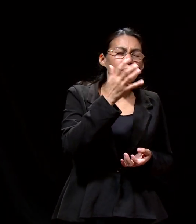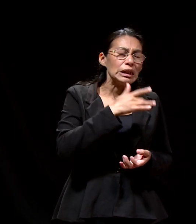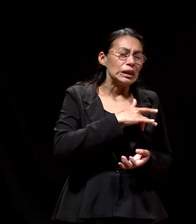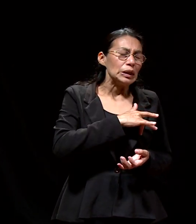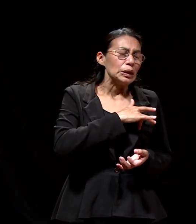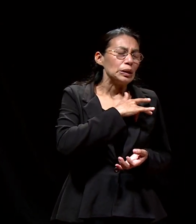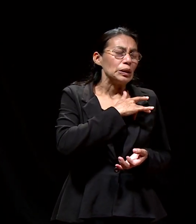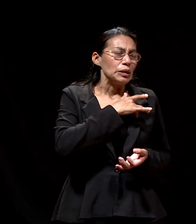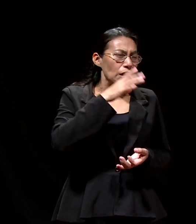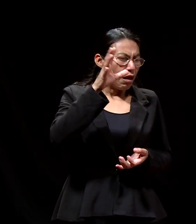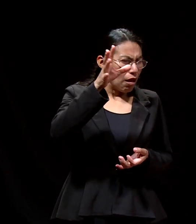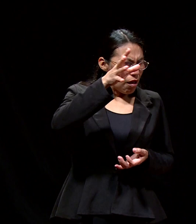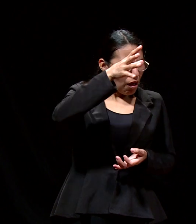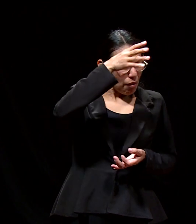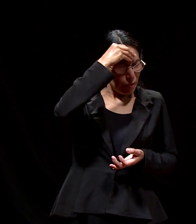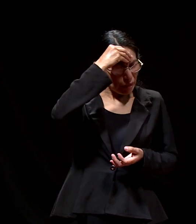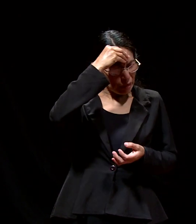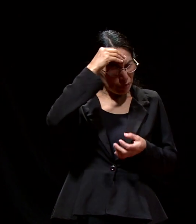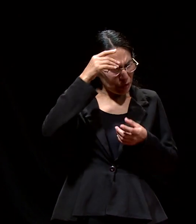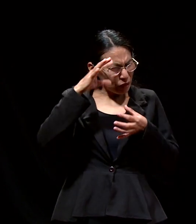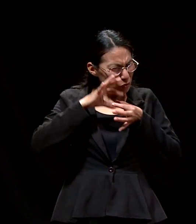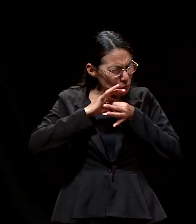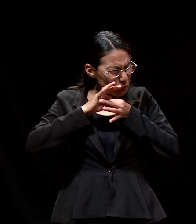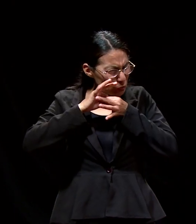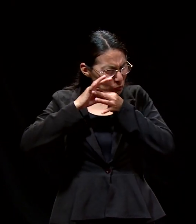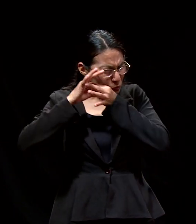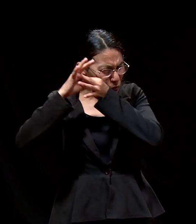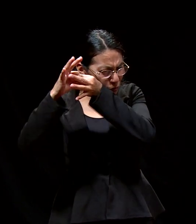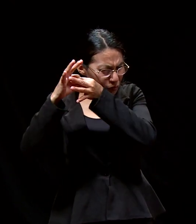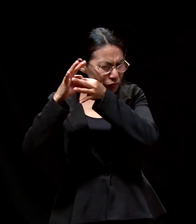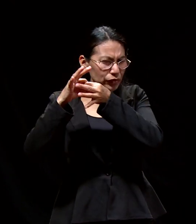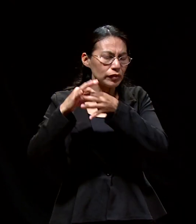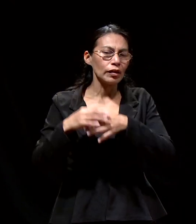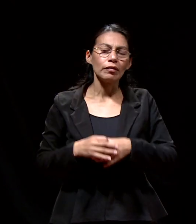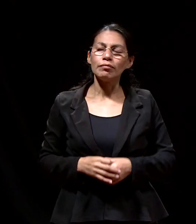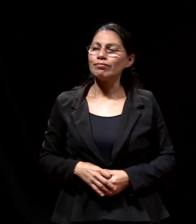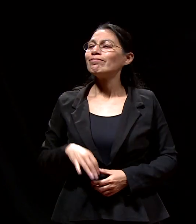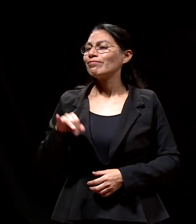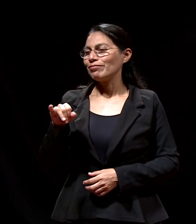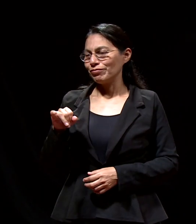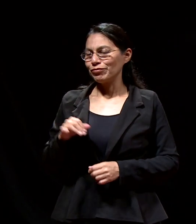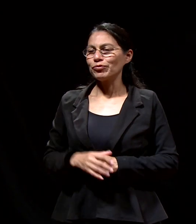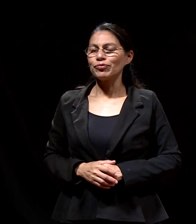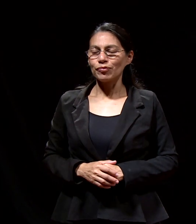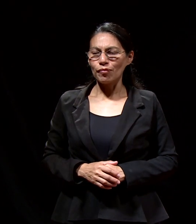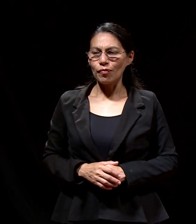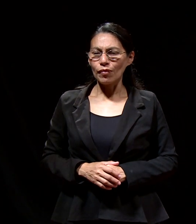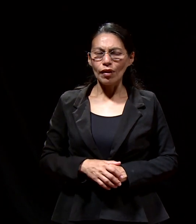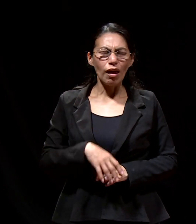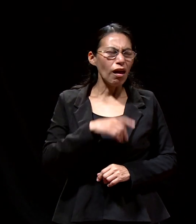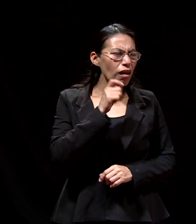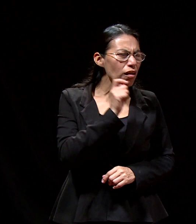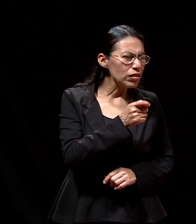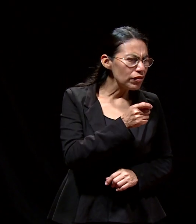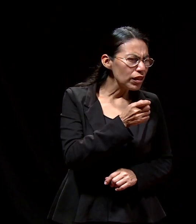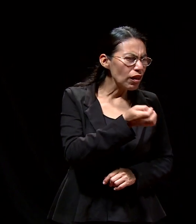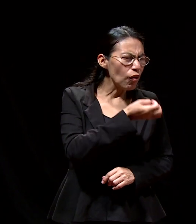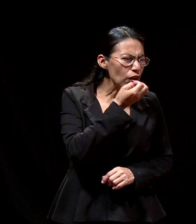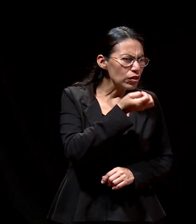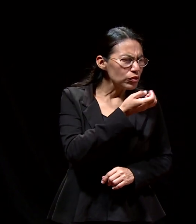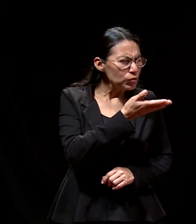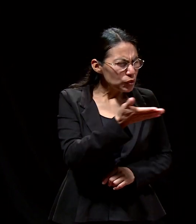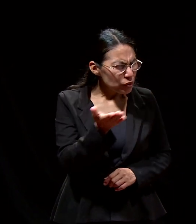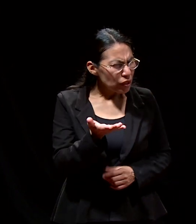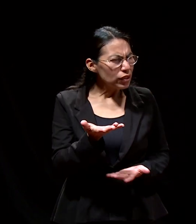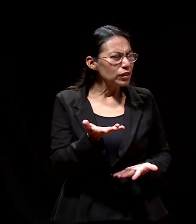de corazón a depender de Dios se ha llegado a hacer para ustedes ahora en la oración y